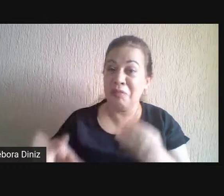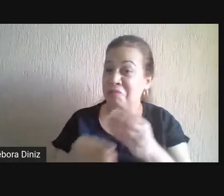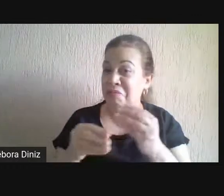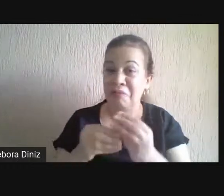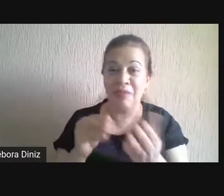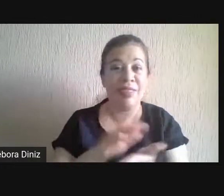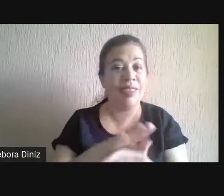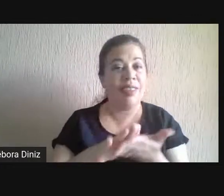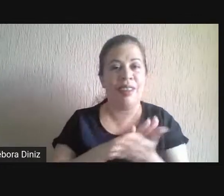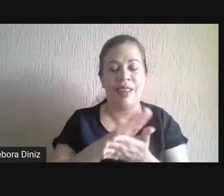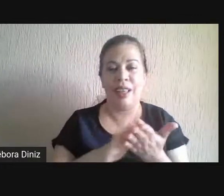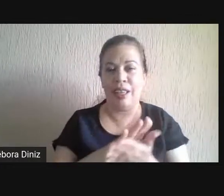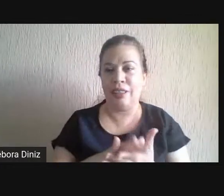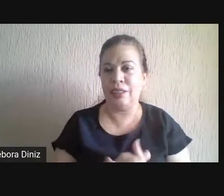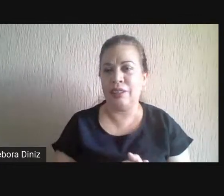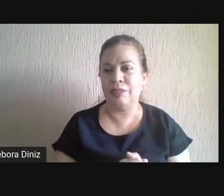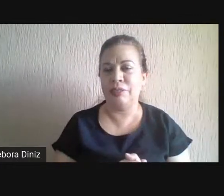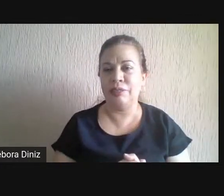Bueno,